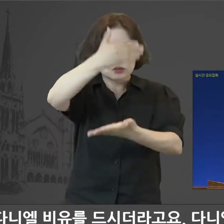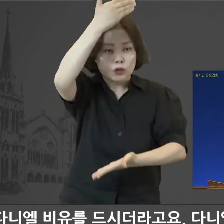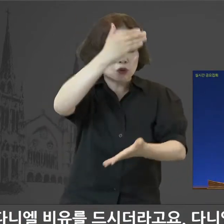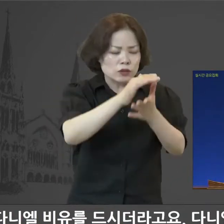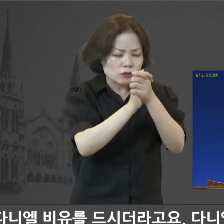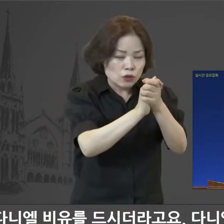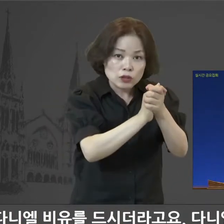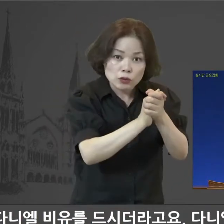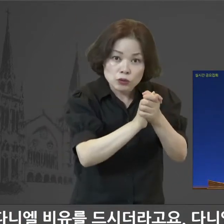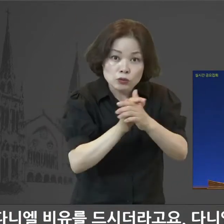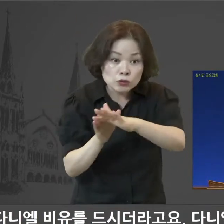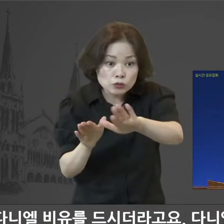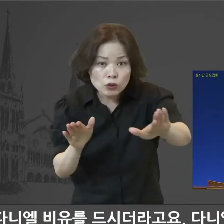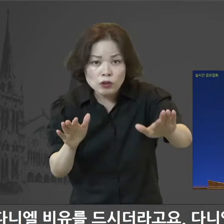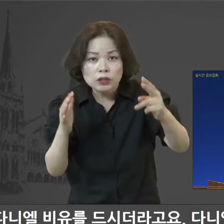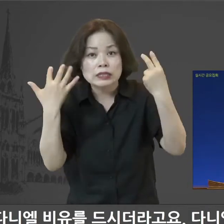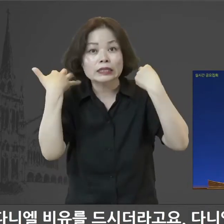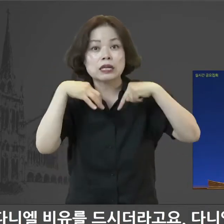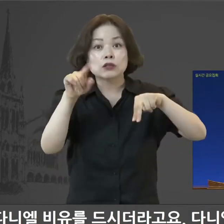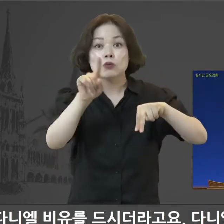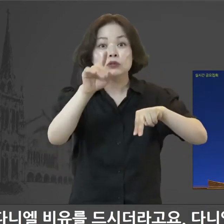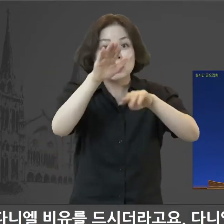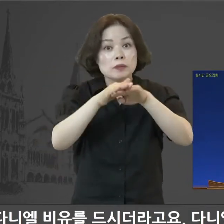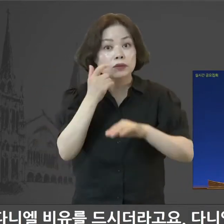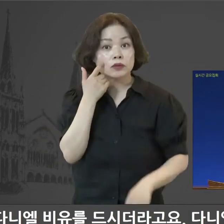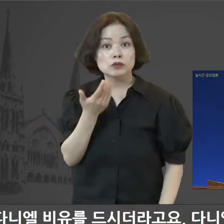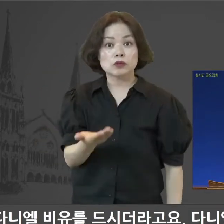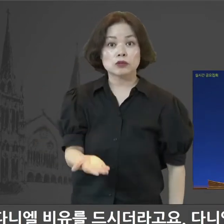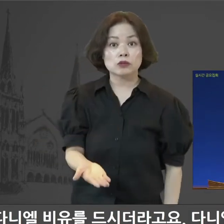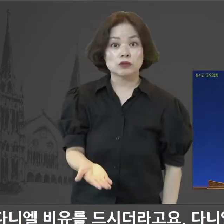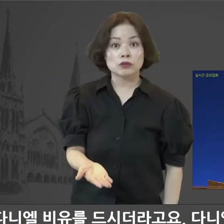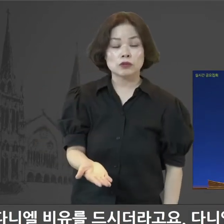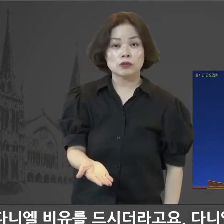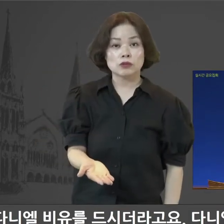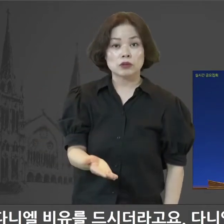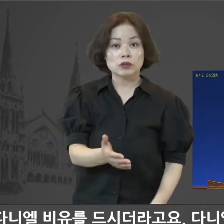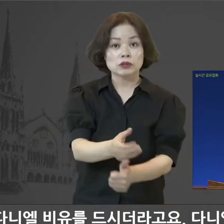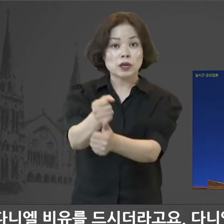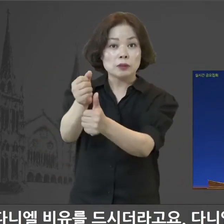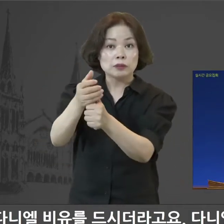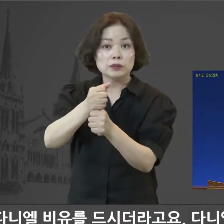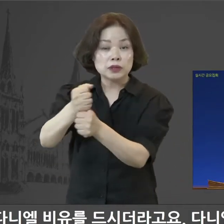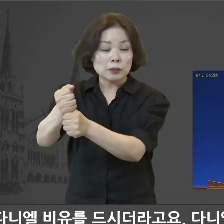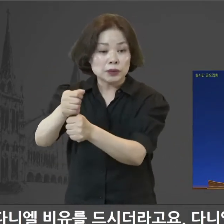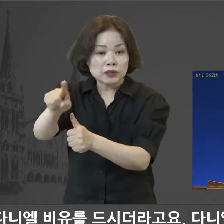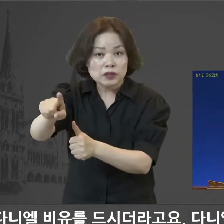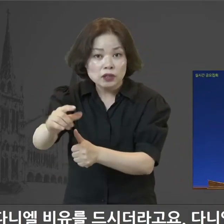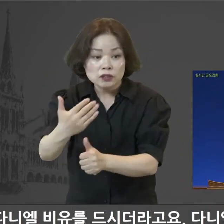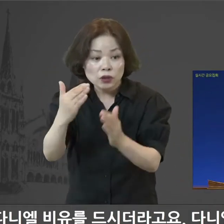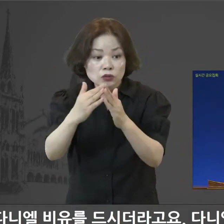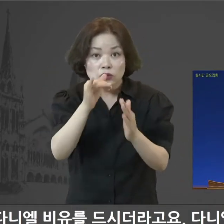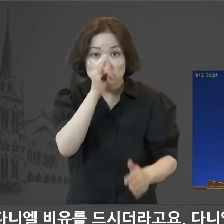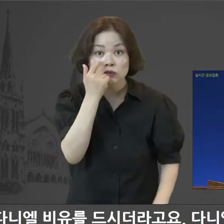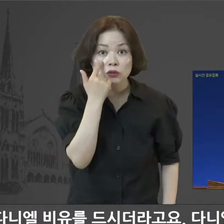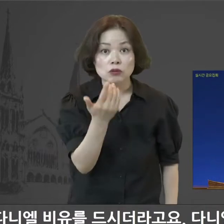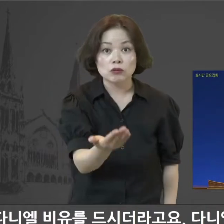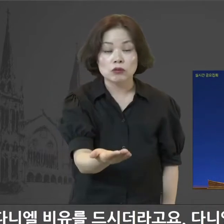된다. 그러면 다니엘은 어디서 예배 드렸을까요? 지금 잡혀온 나라에 성전이 있어요?